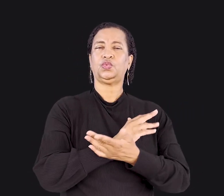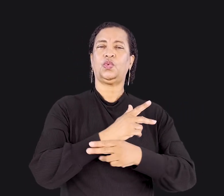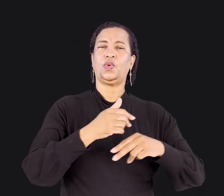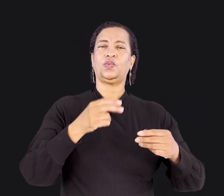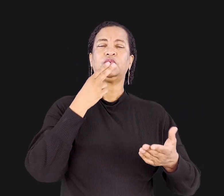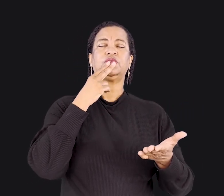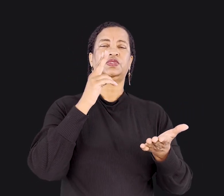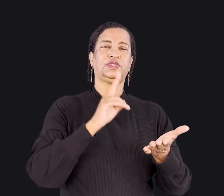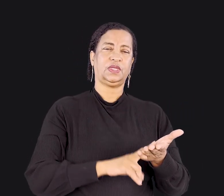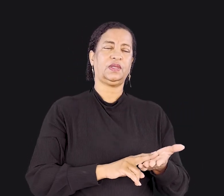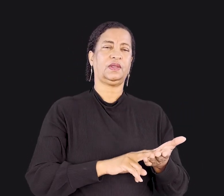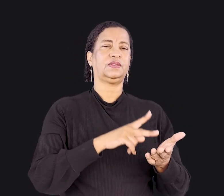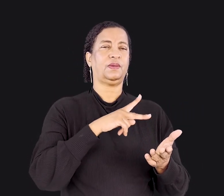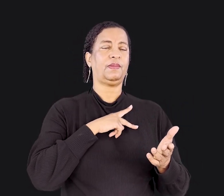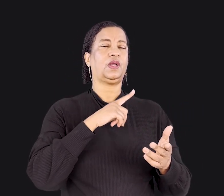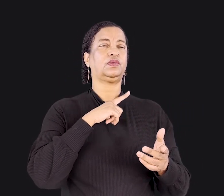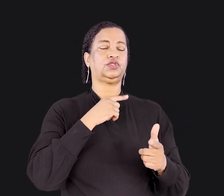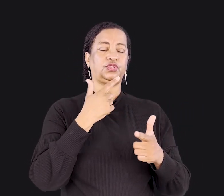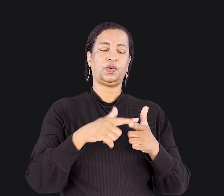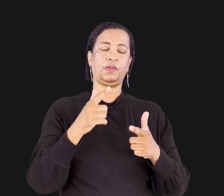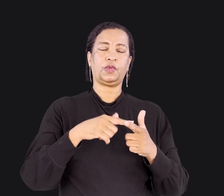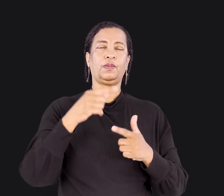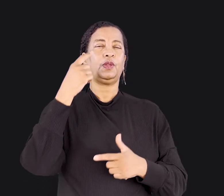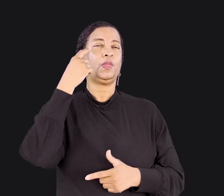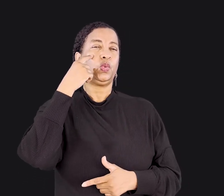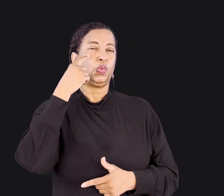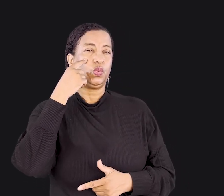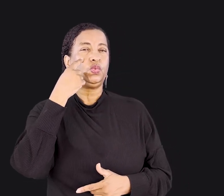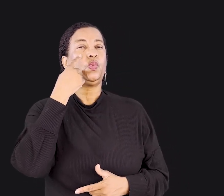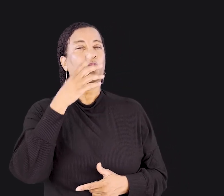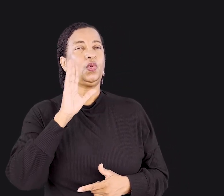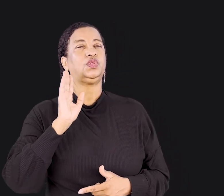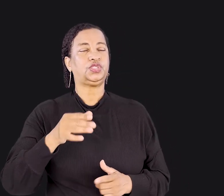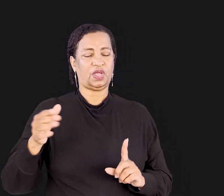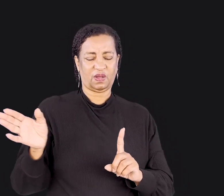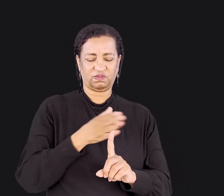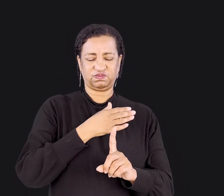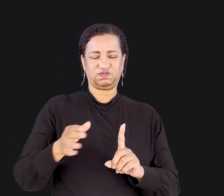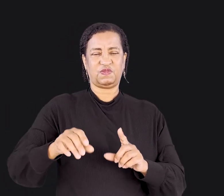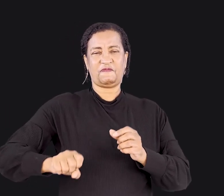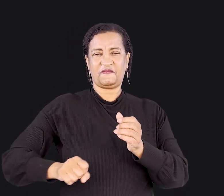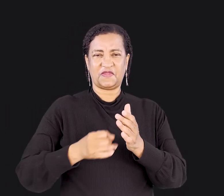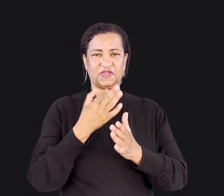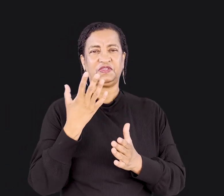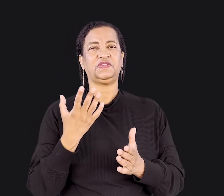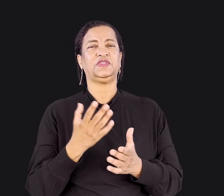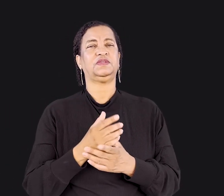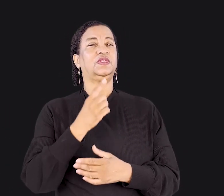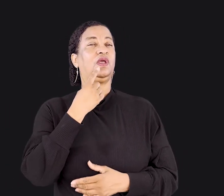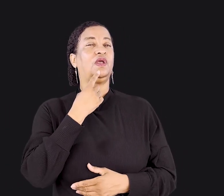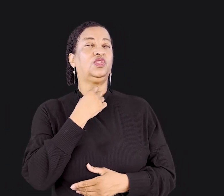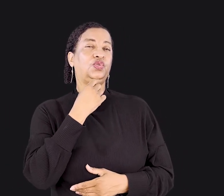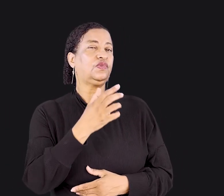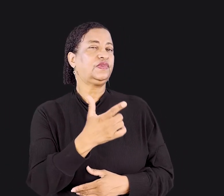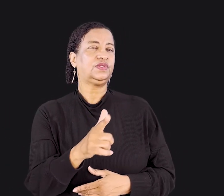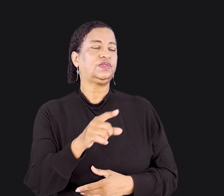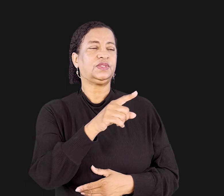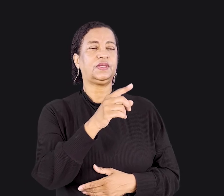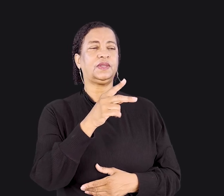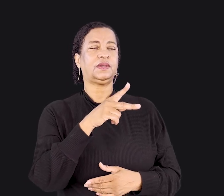suas cartas. Paulo tinha um problema num dos olhos e já tinha sido surrado várias vezes. Não há dúvidas de que Paulo não enxergava